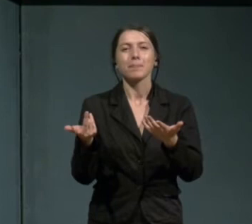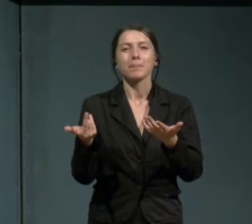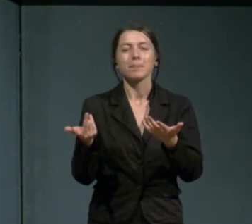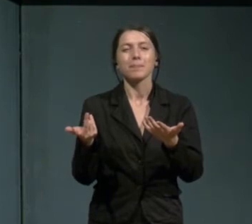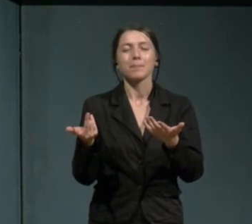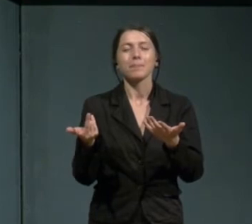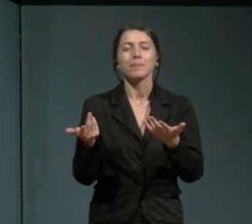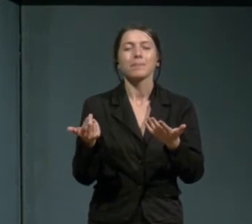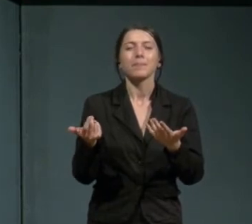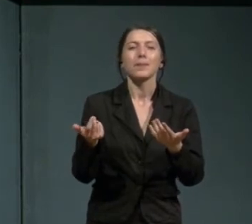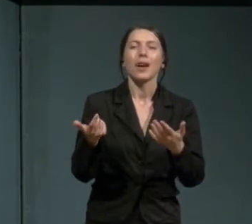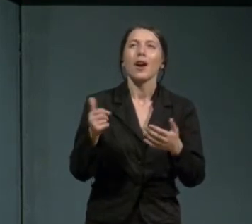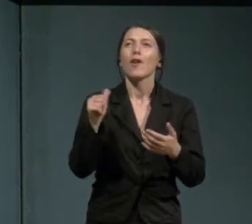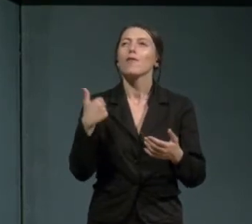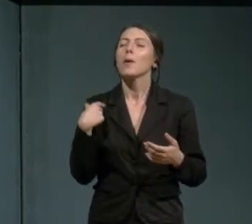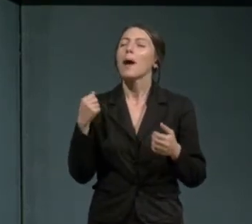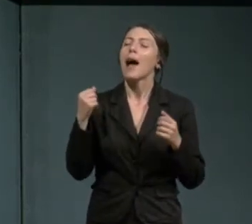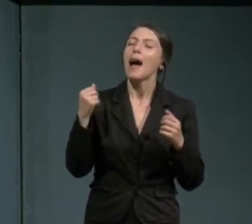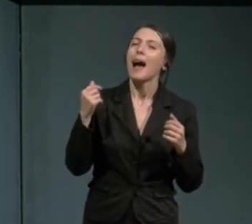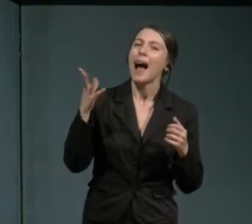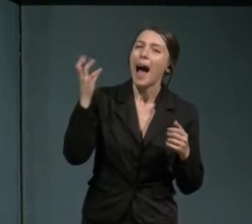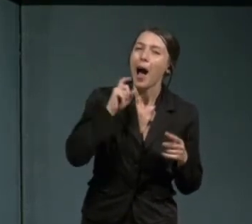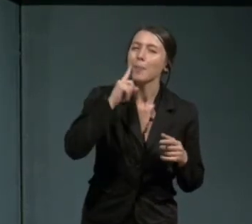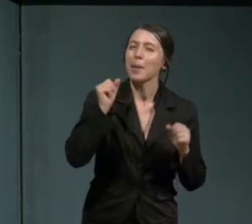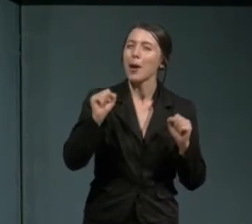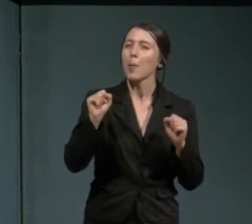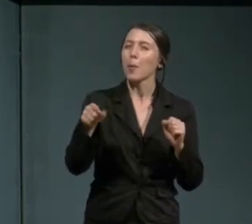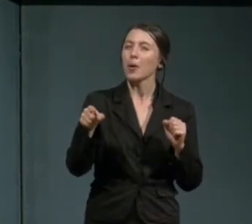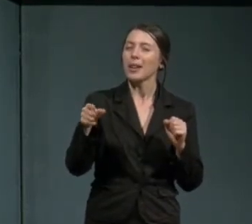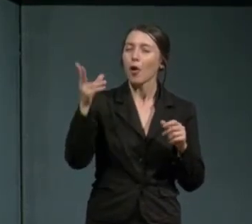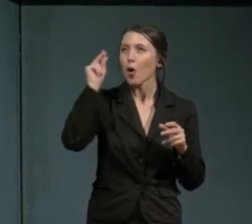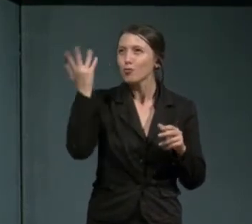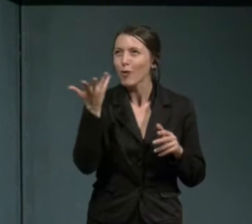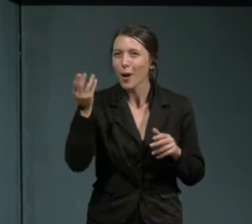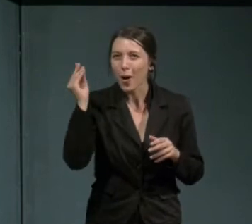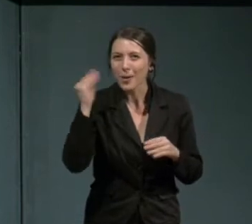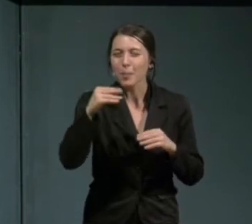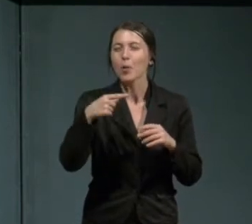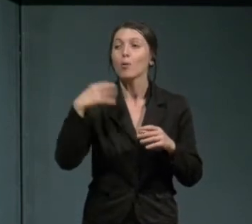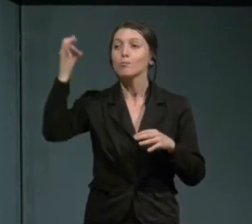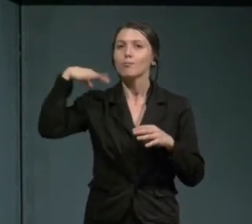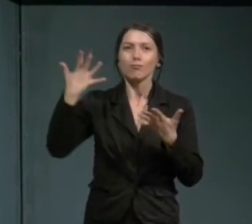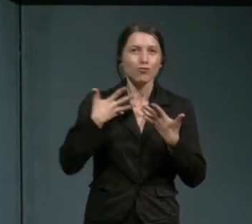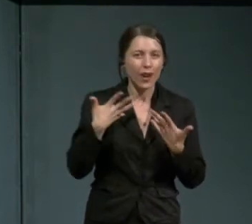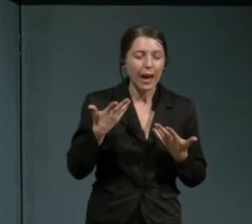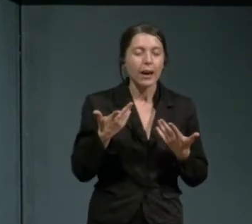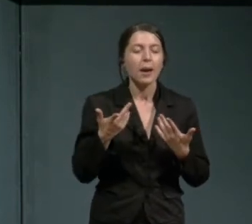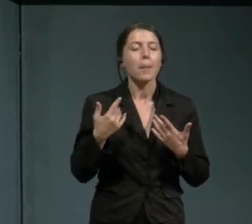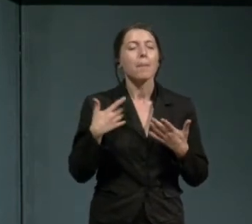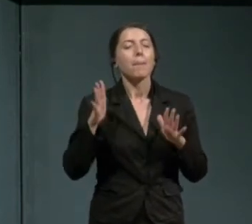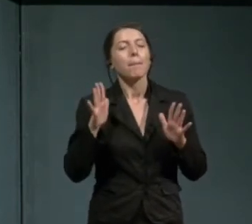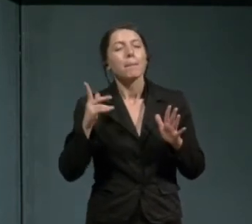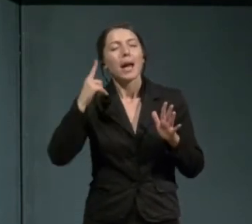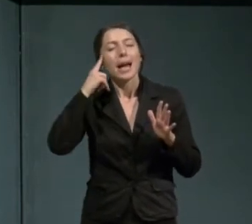avevo un asso in più nella manica avevo conoscevo qualcosa in più avevo degli spunti ma l'idea non era